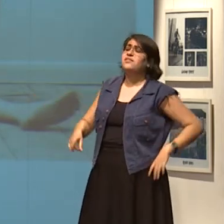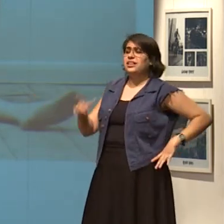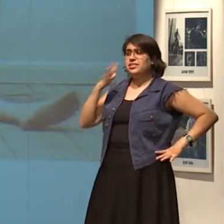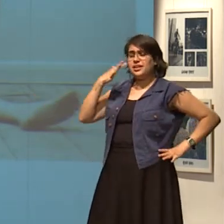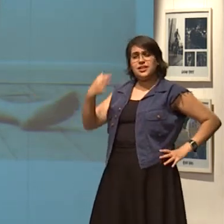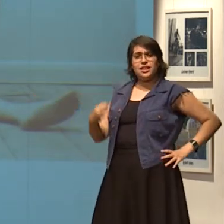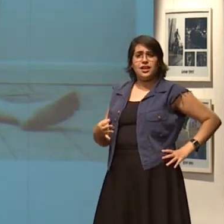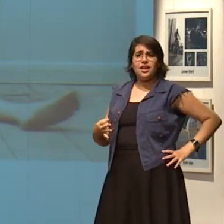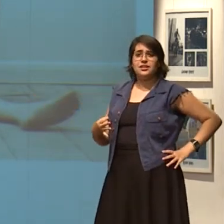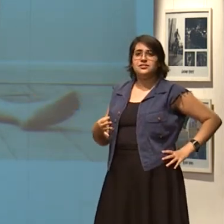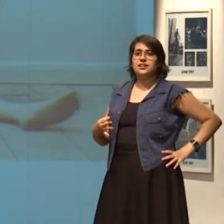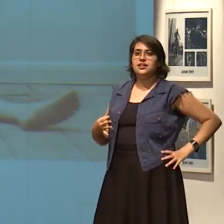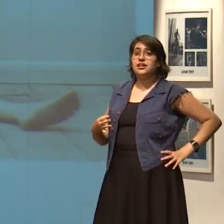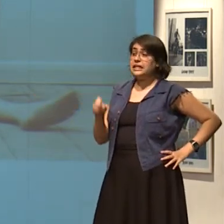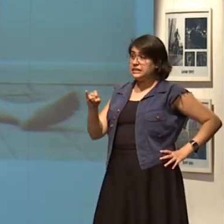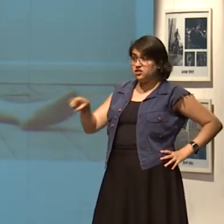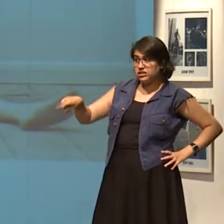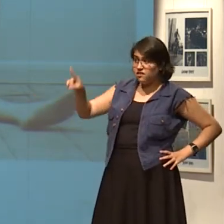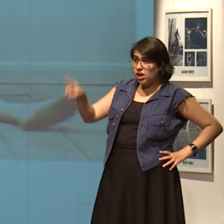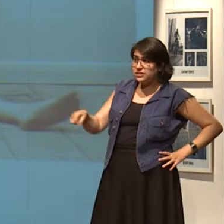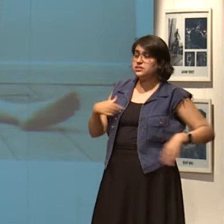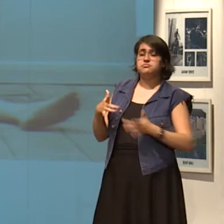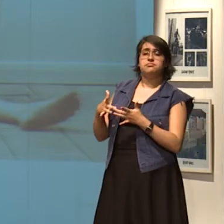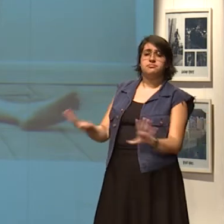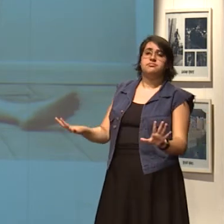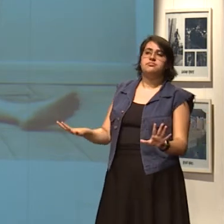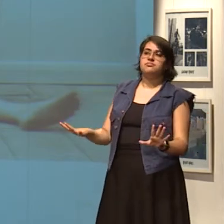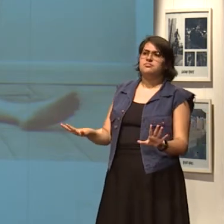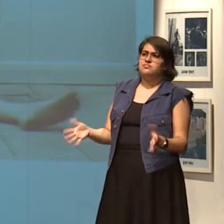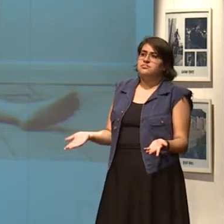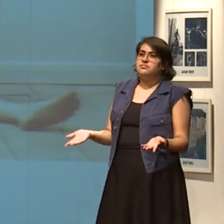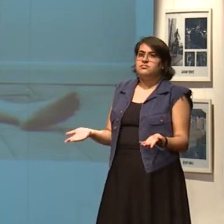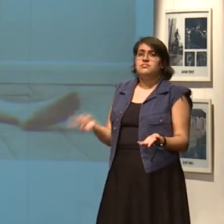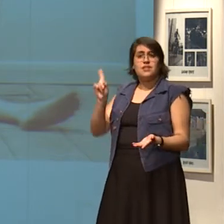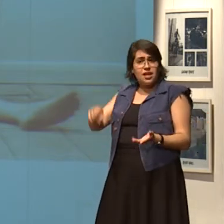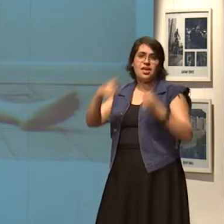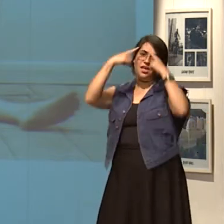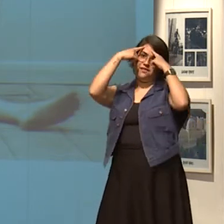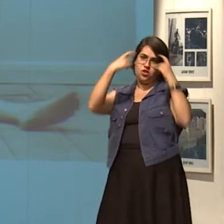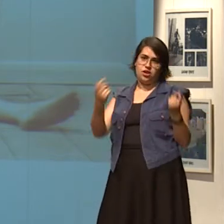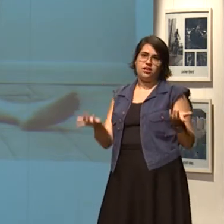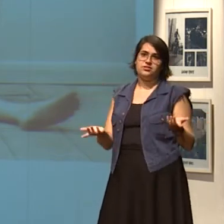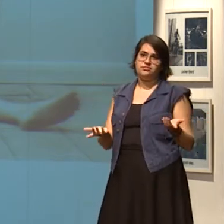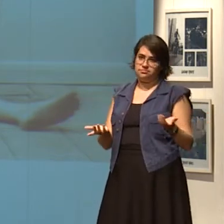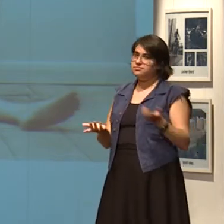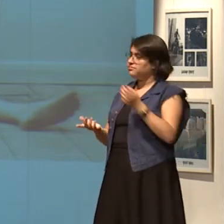essa roupa? Você tem certeza disso? Se você for assim, eu termino com você. Isso é uma